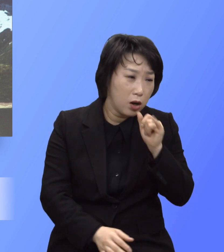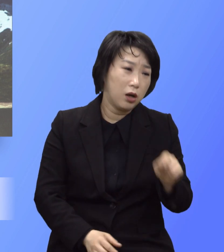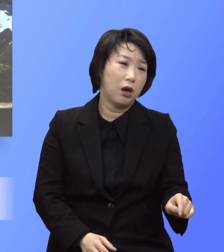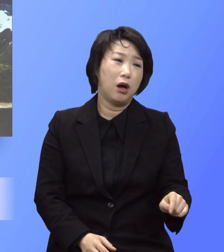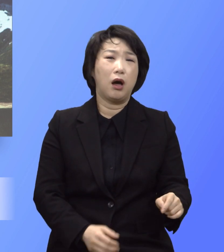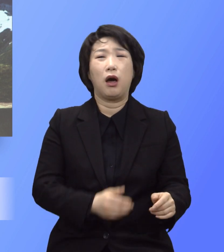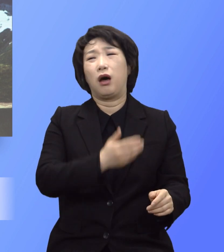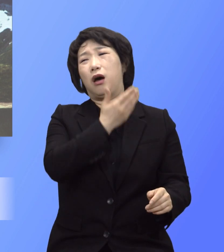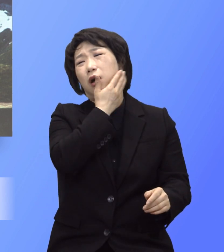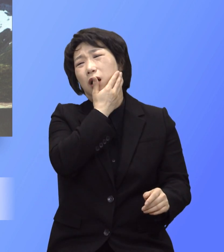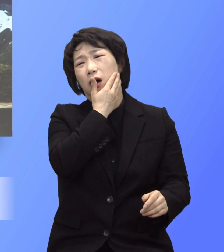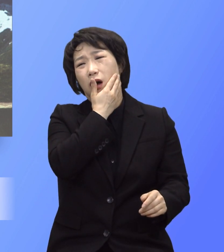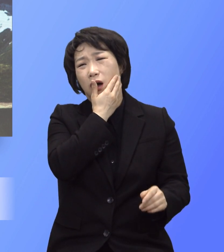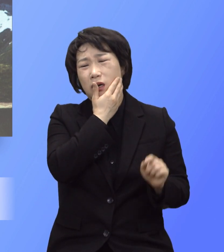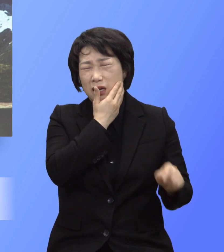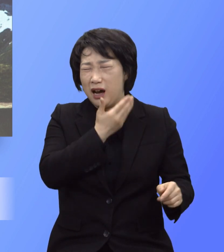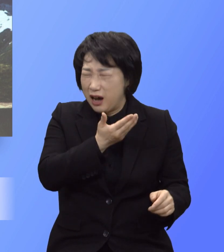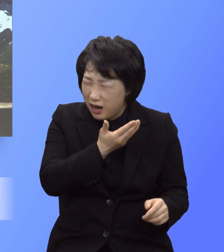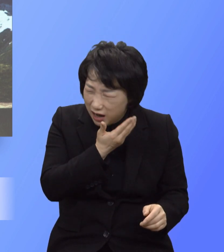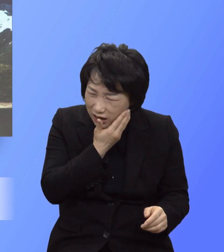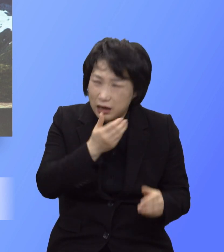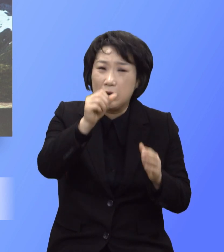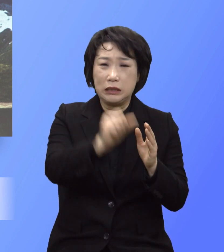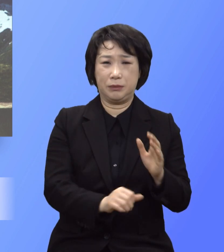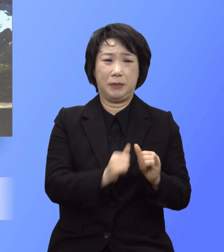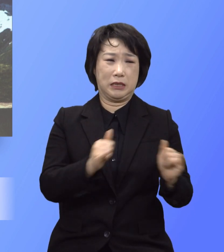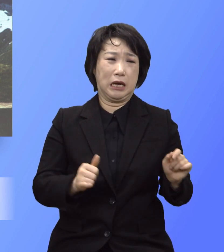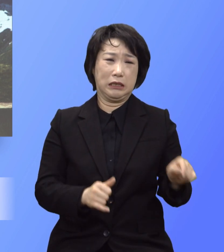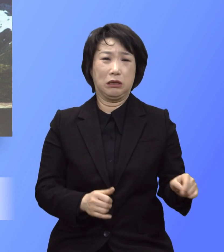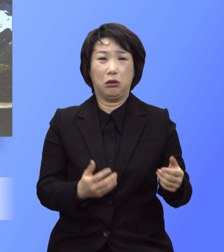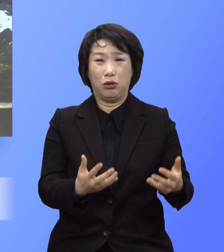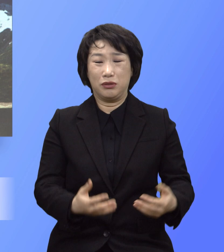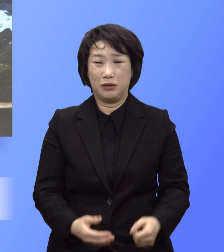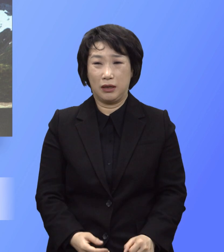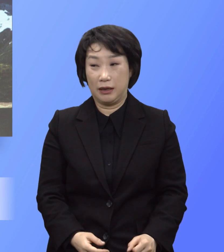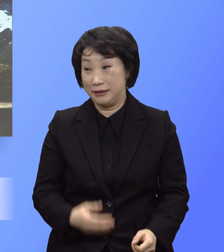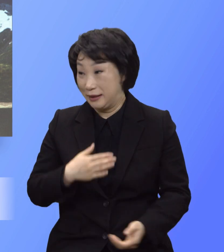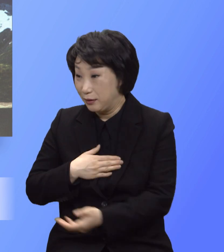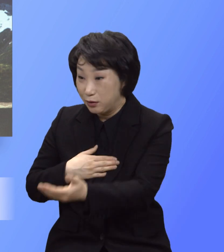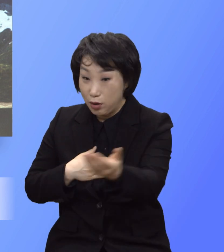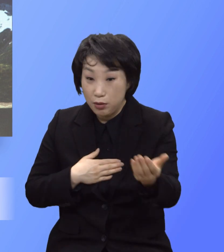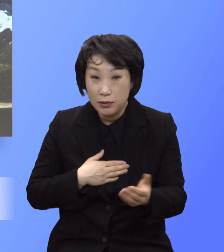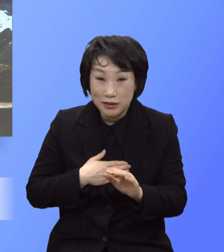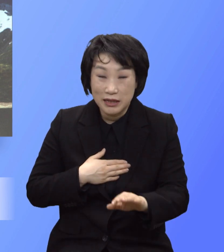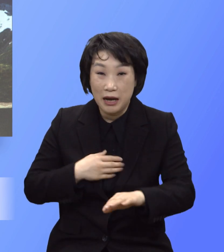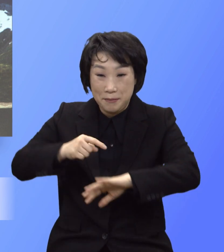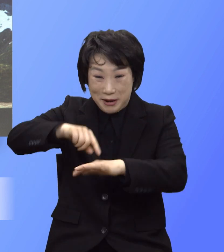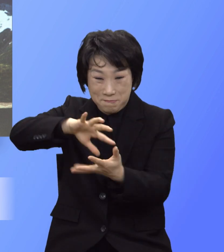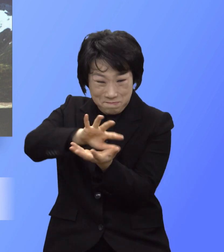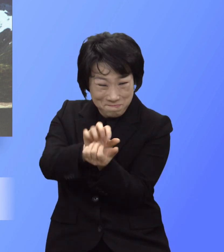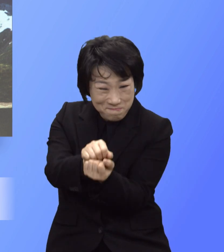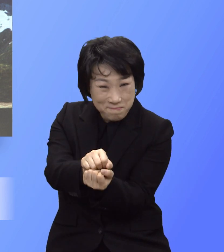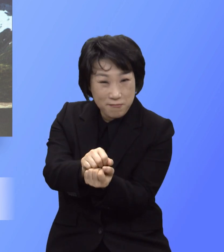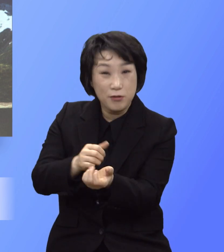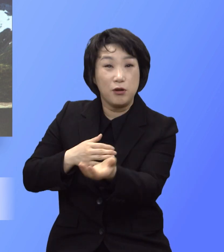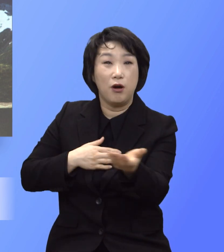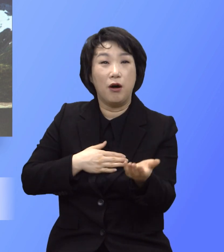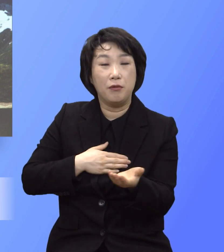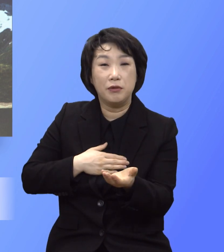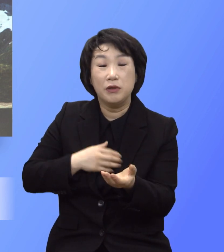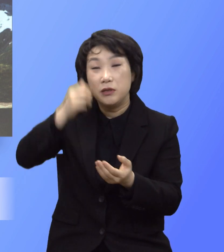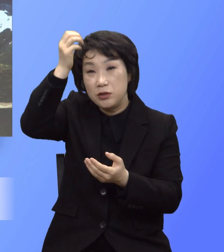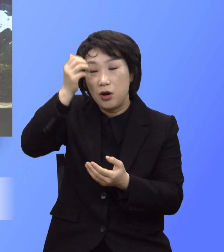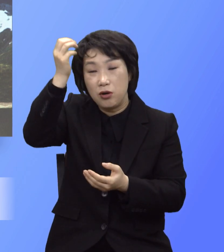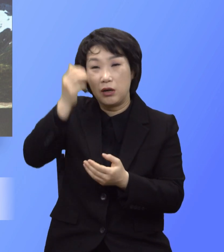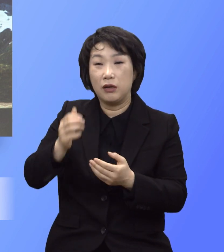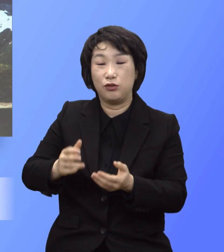있는 아까운 실패자라 그 말이야. 여러분은 총력을 기울여서